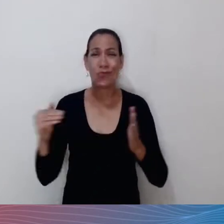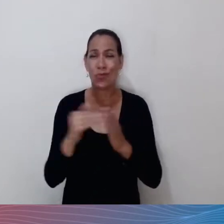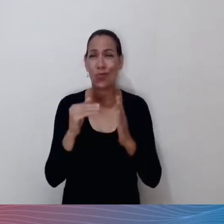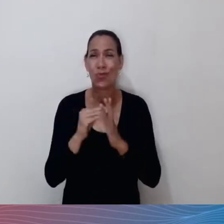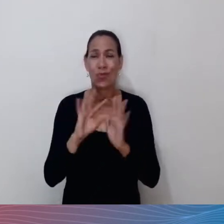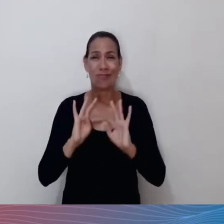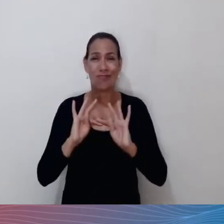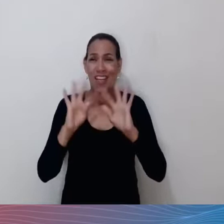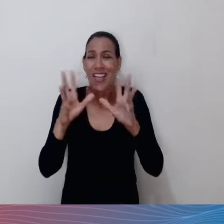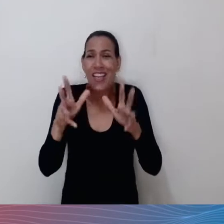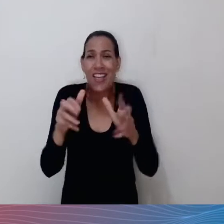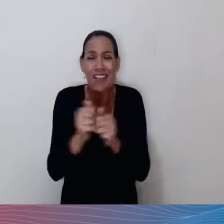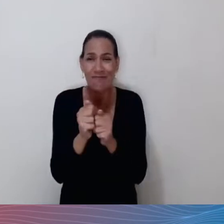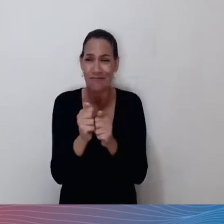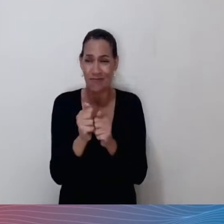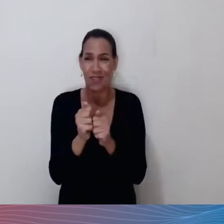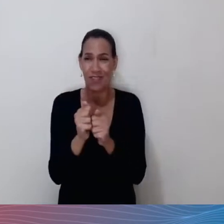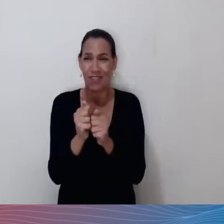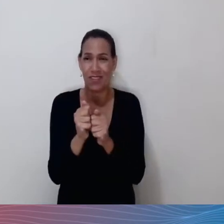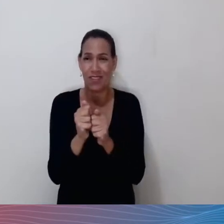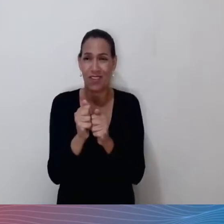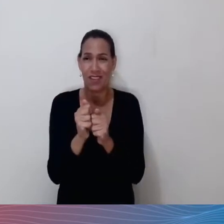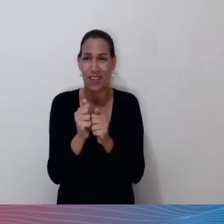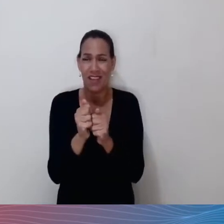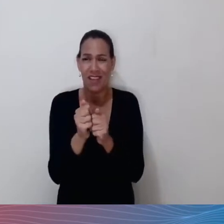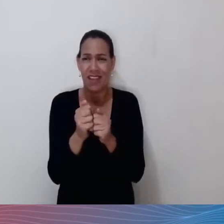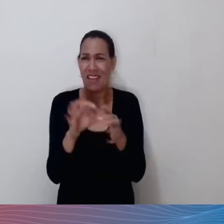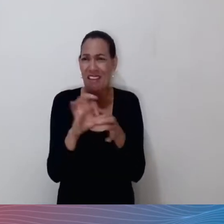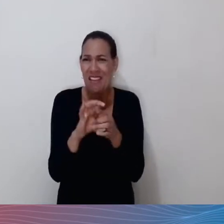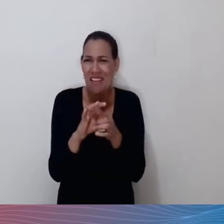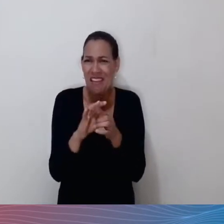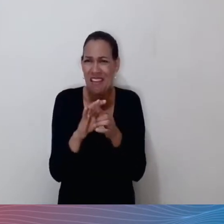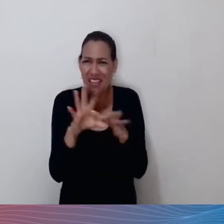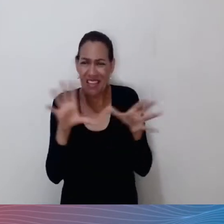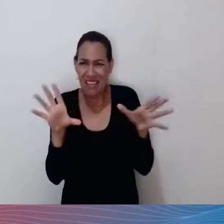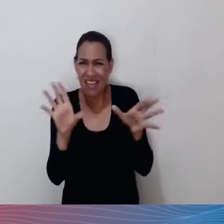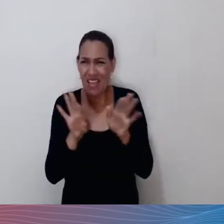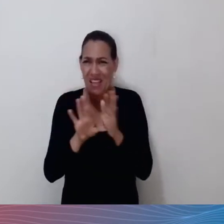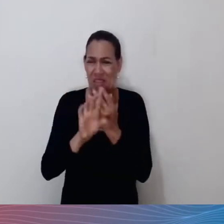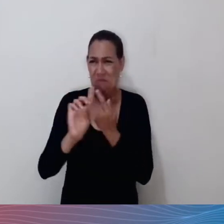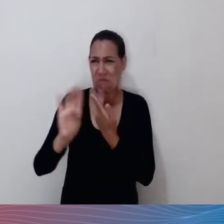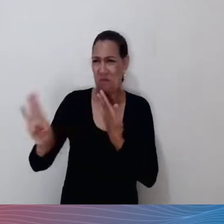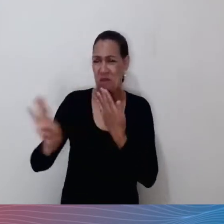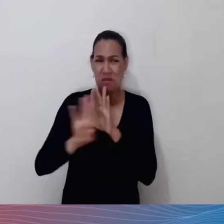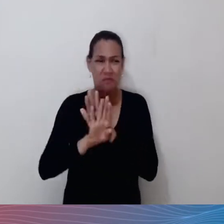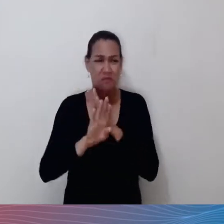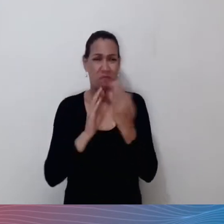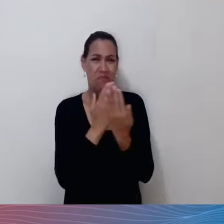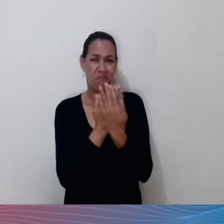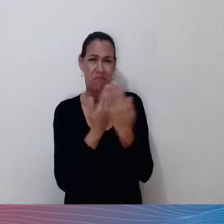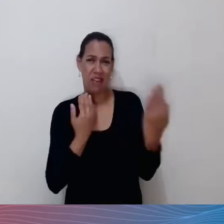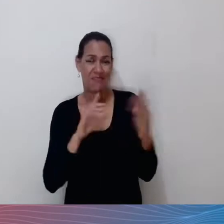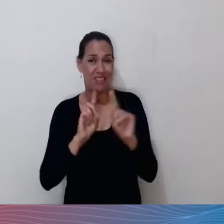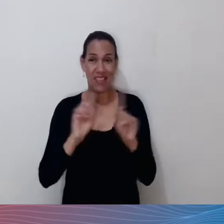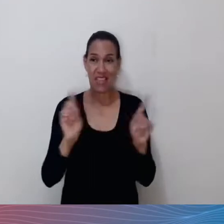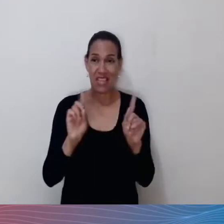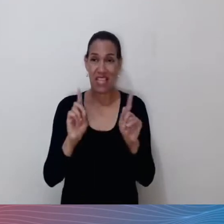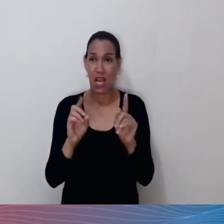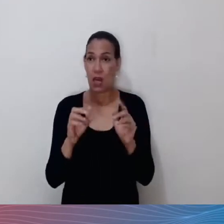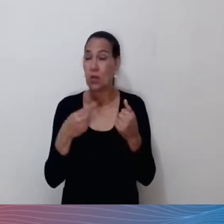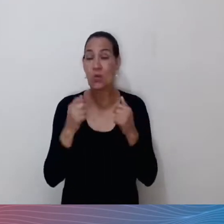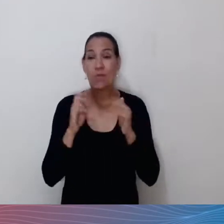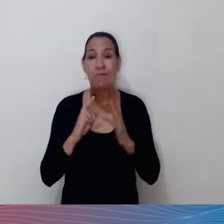ser no homem natural. Porque, irmãos, pelo Espírito, pelo Senhor e por Deus, irmãos, não tem como